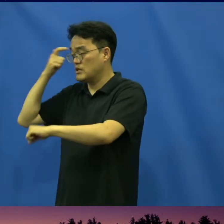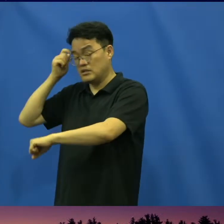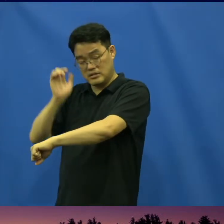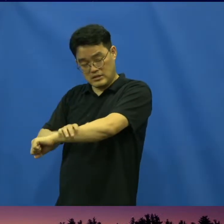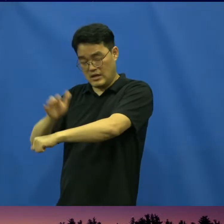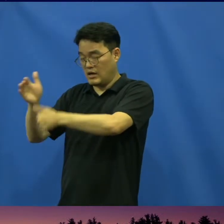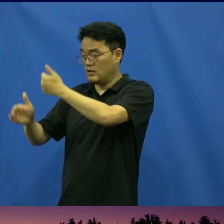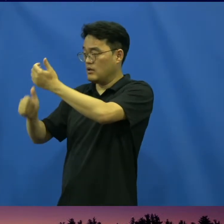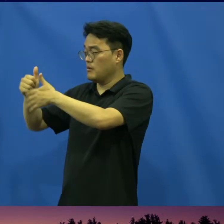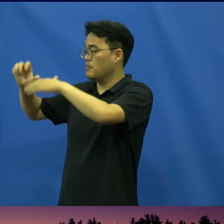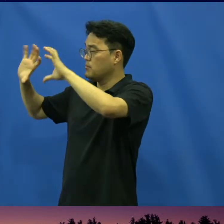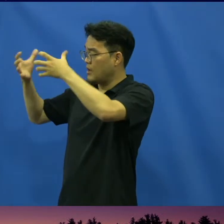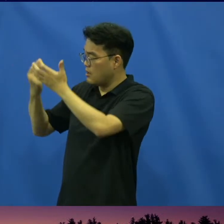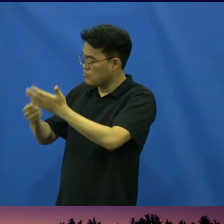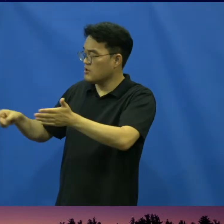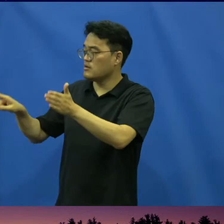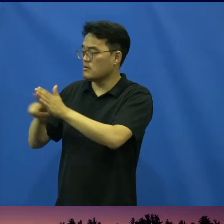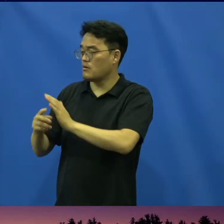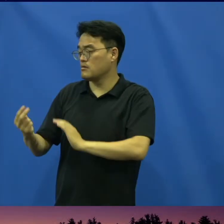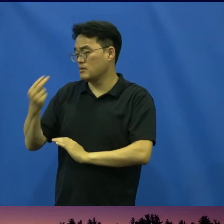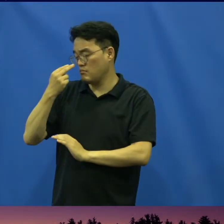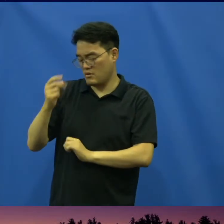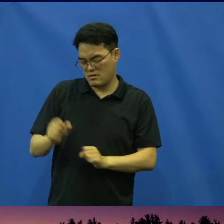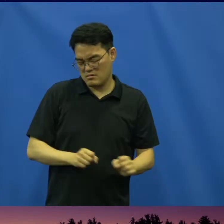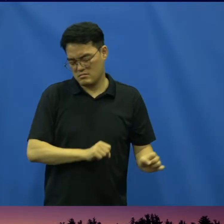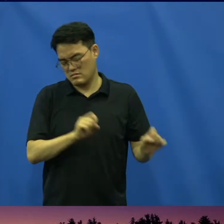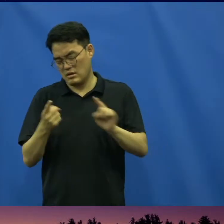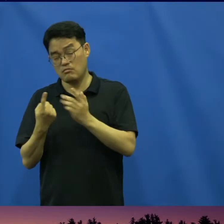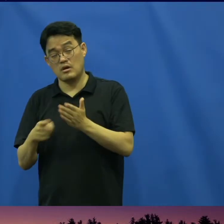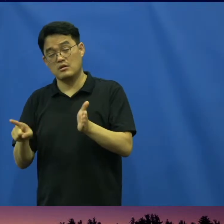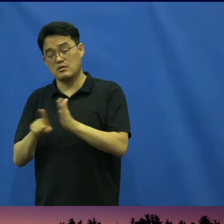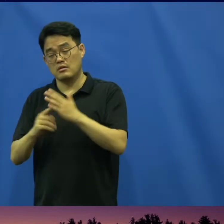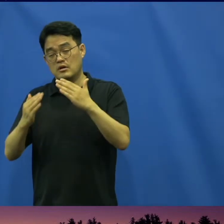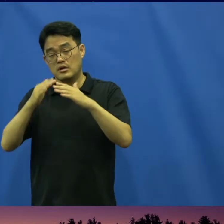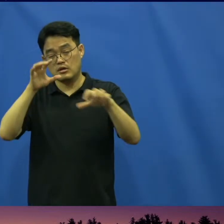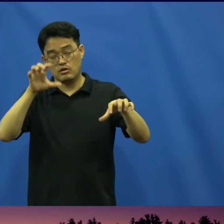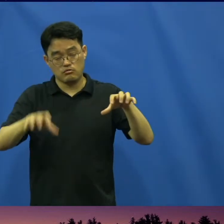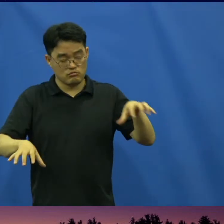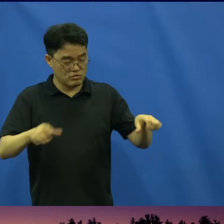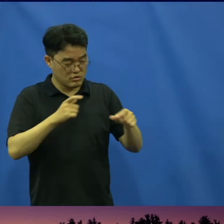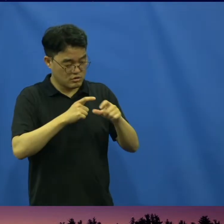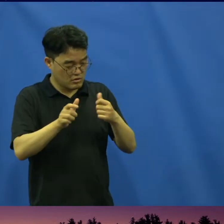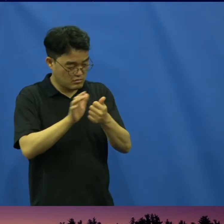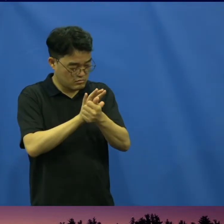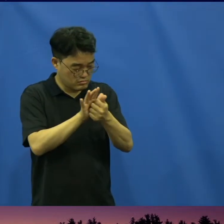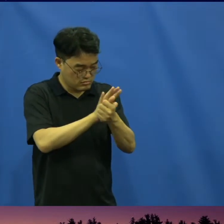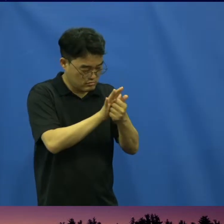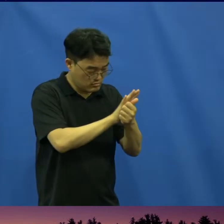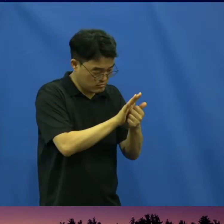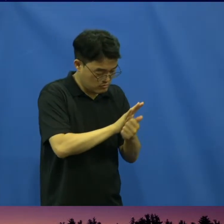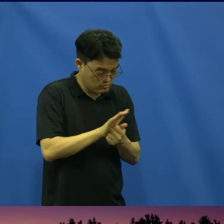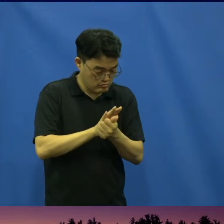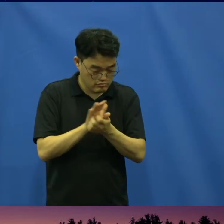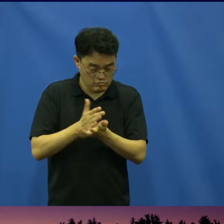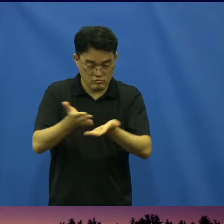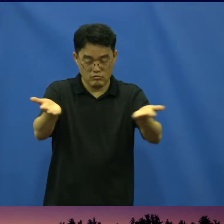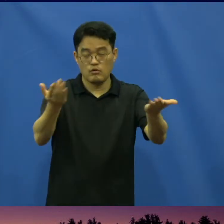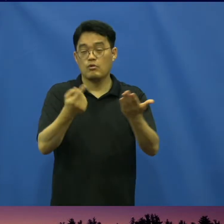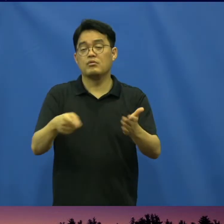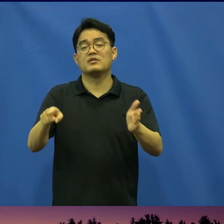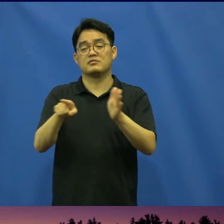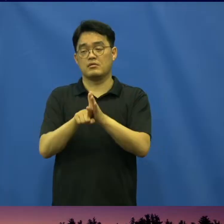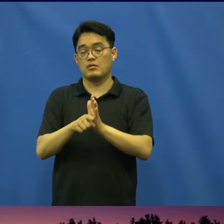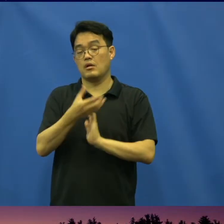위해서 생명을 살리는 일을 위해서 이웃을 더 부욕해 하는 일을 위해서 그리고 이 복음을